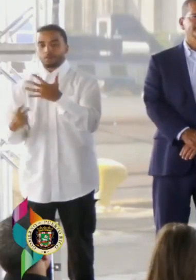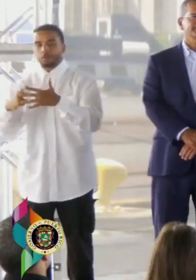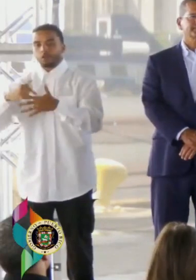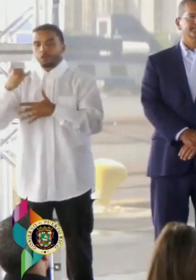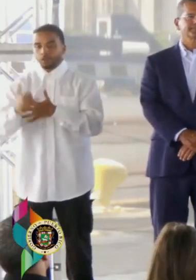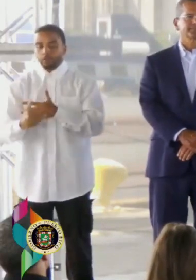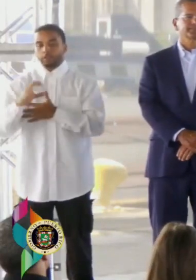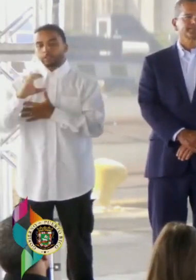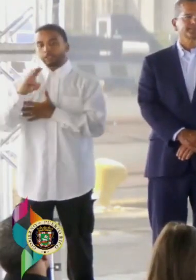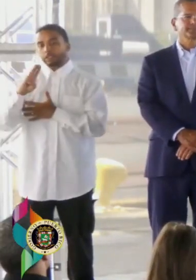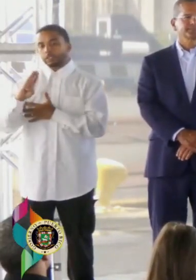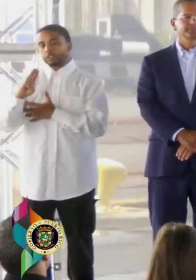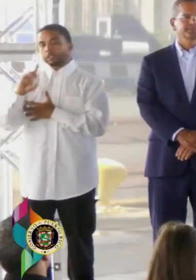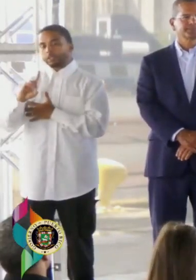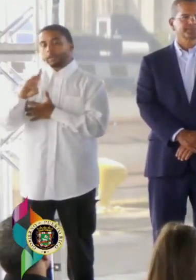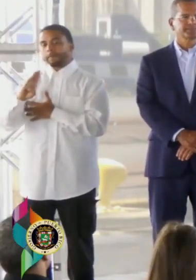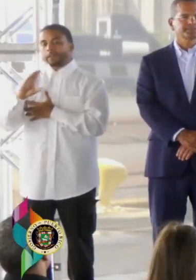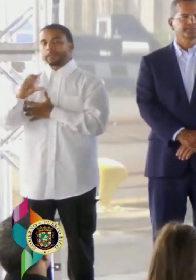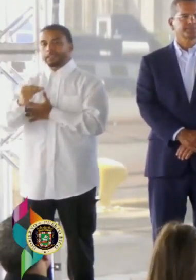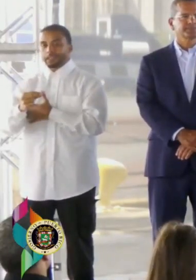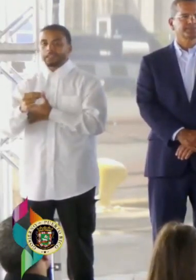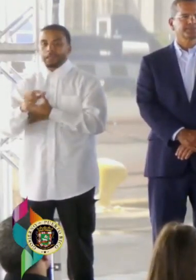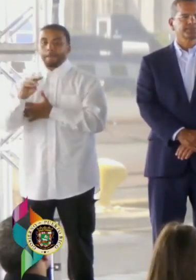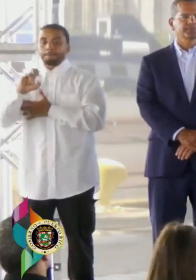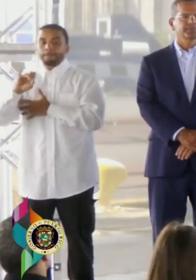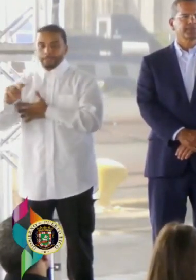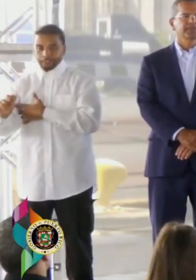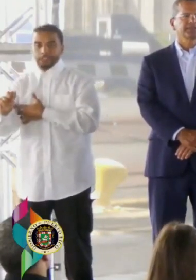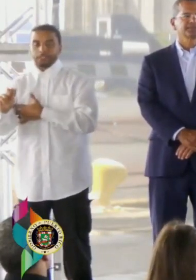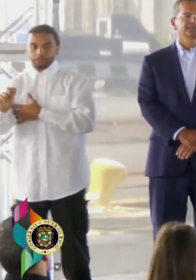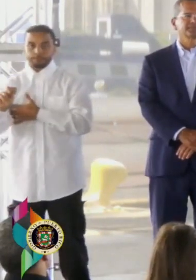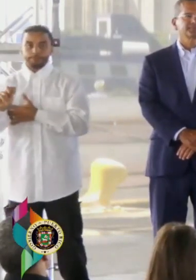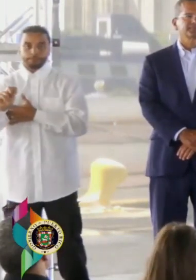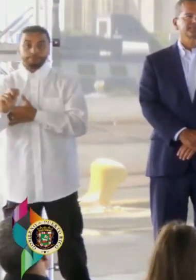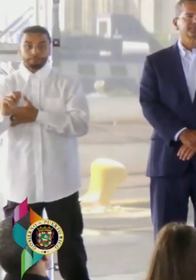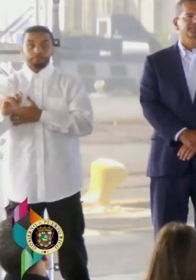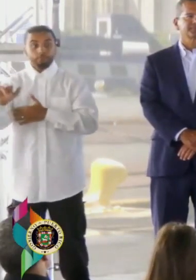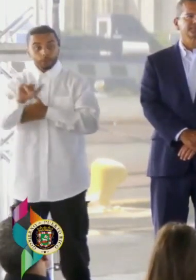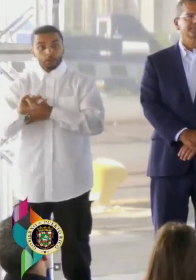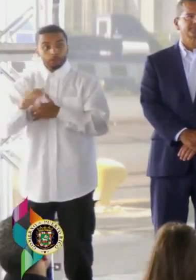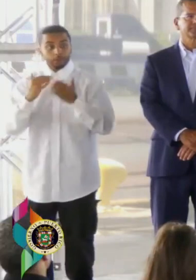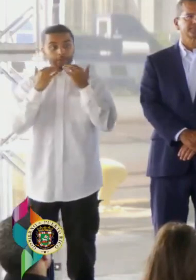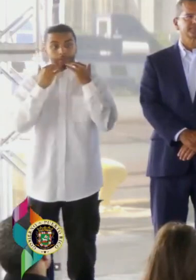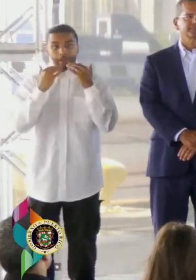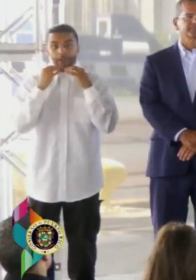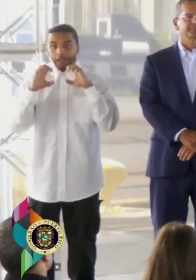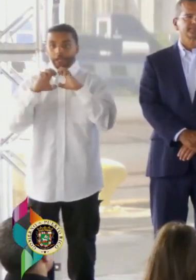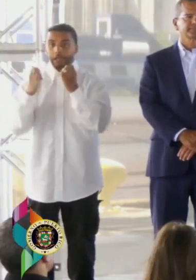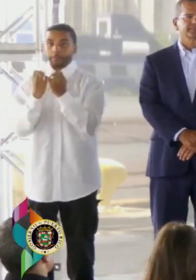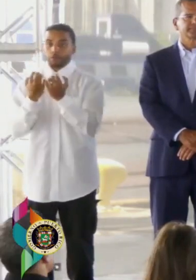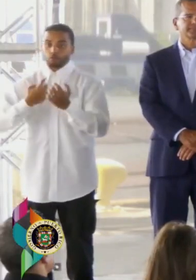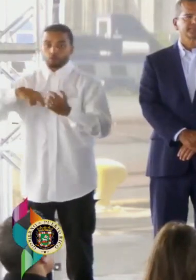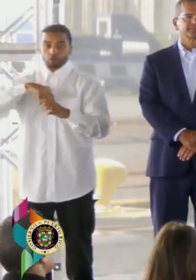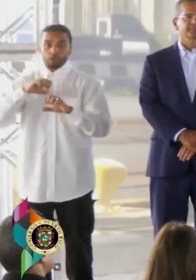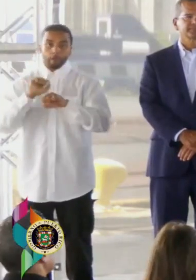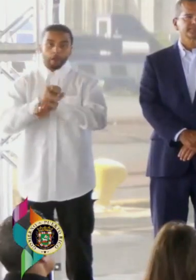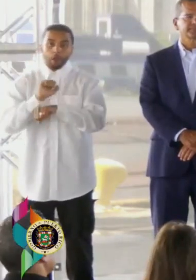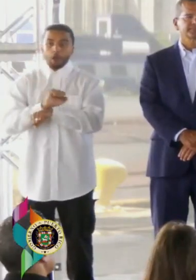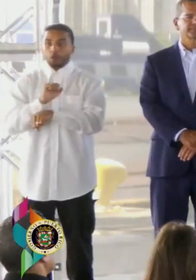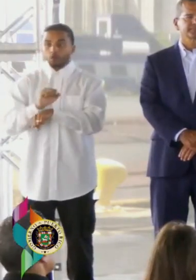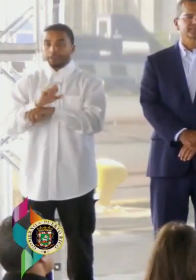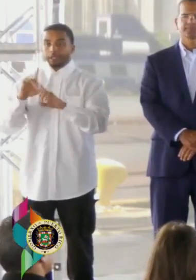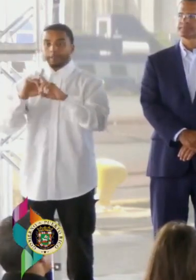cdbg me cdbg drr y cdbg Meet Igualmente agradecer a a nuestro equipo a nuestro equipo de trabajo en el